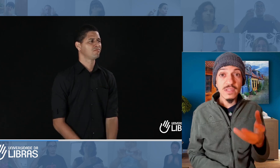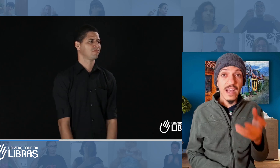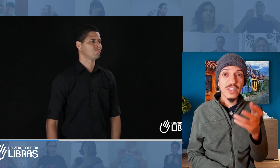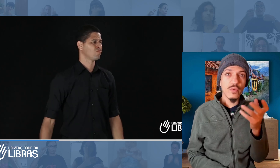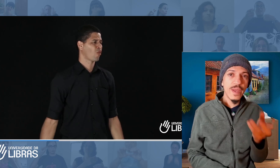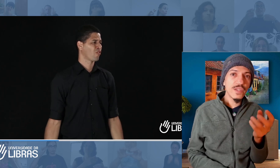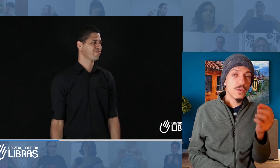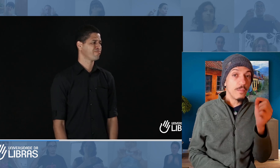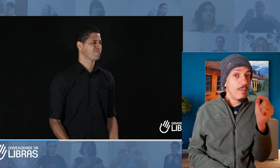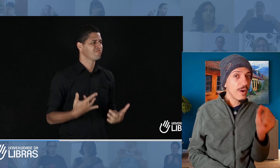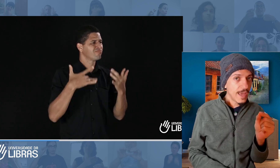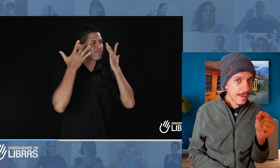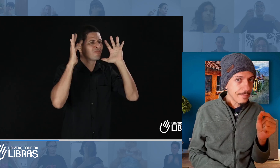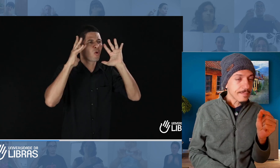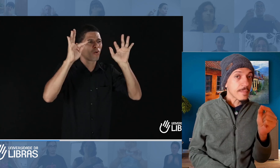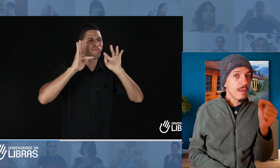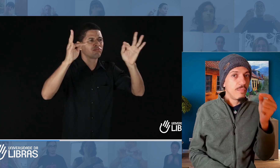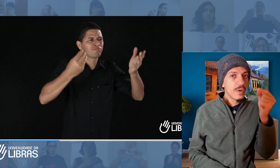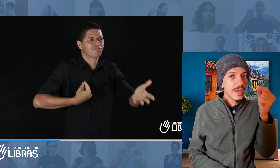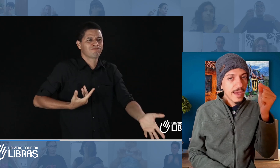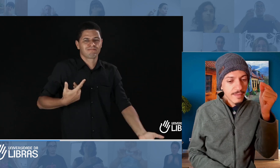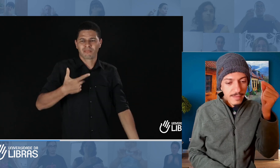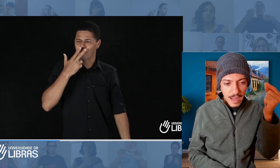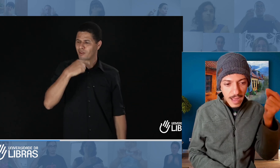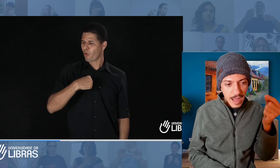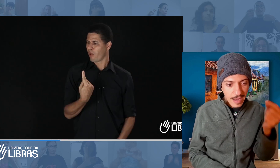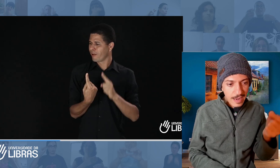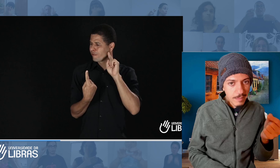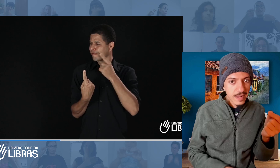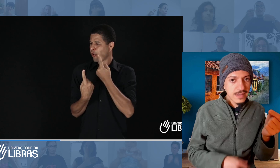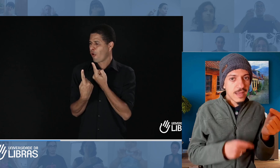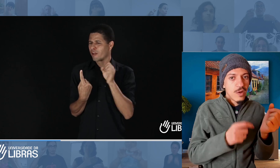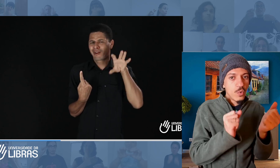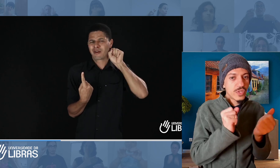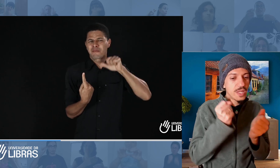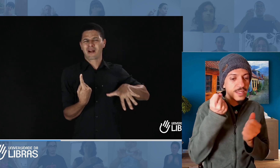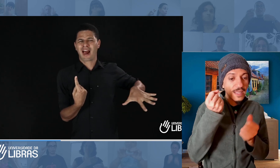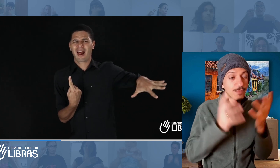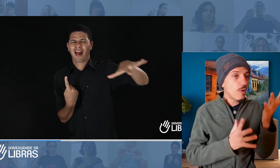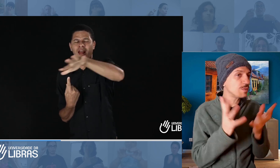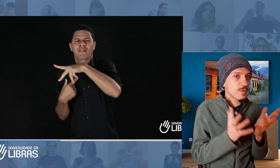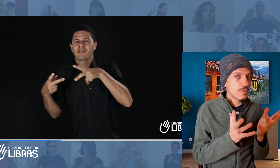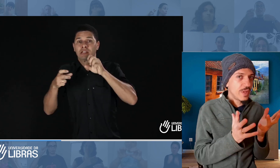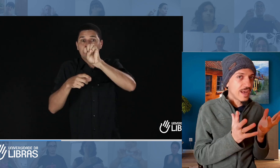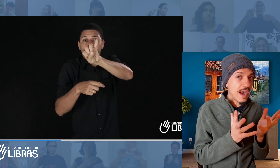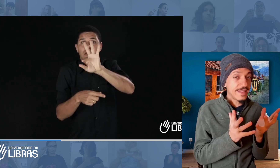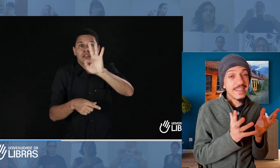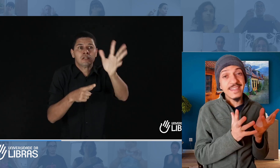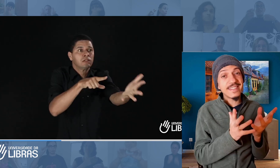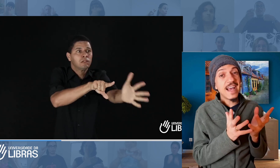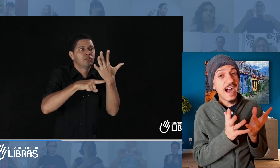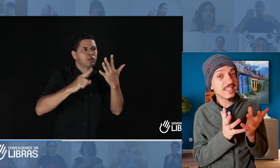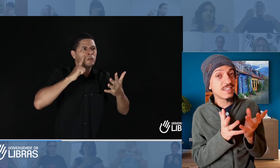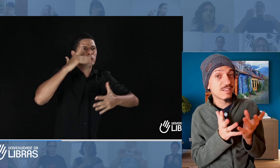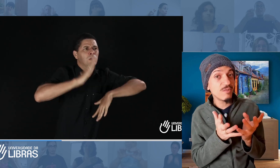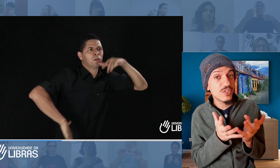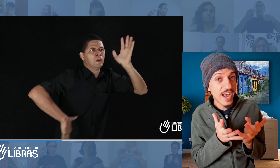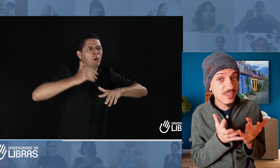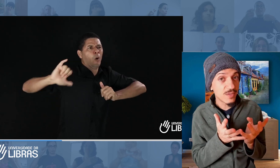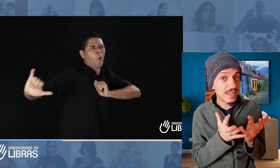acham isso por quê? Porque a Libras utiliza as mãos para comunicar. E tem gente que acha que são gestos, mas não